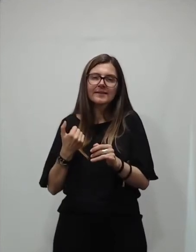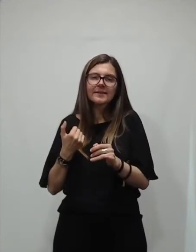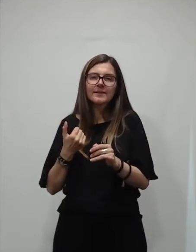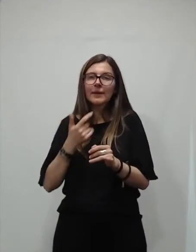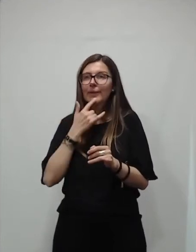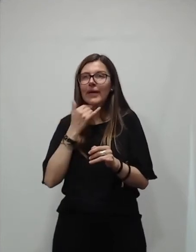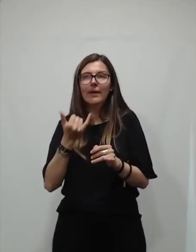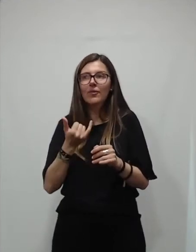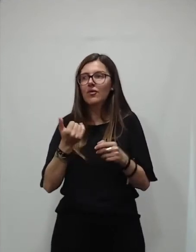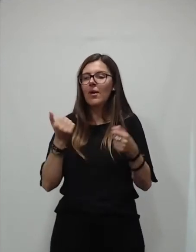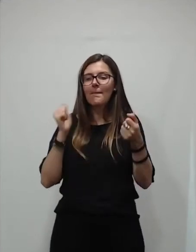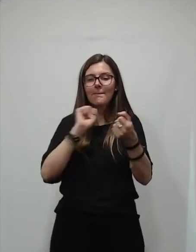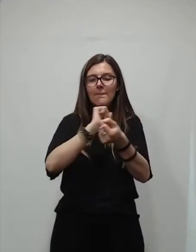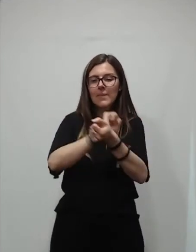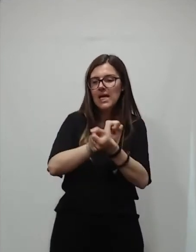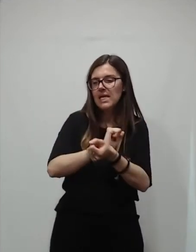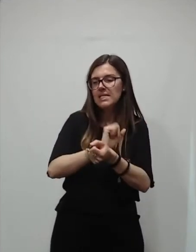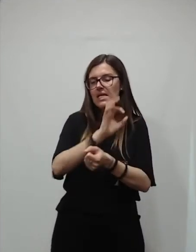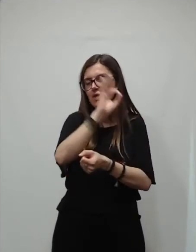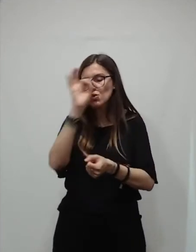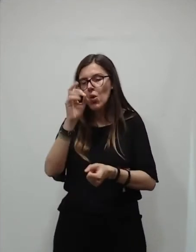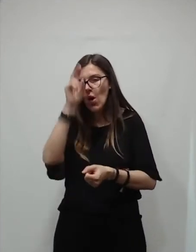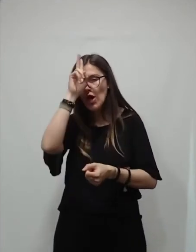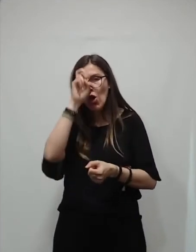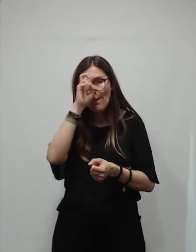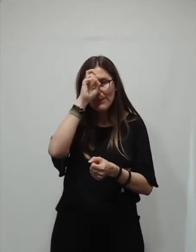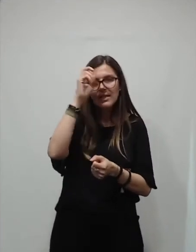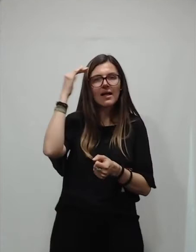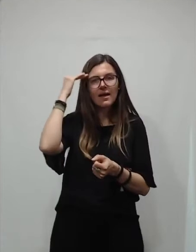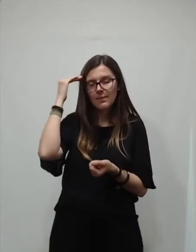en nosocomios, en instituciones psiquiátricas,